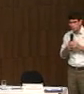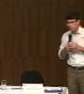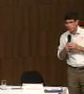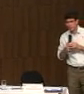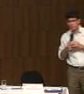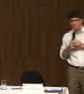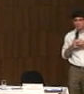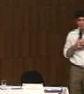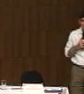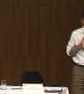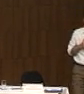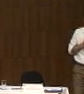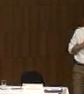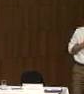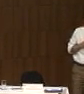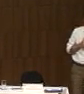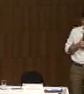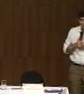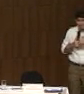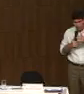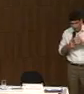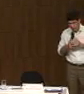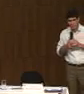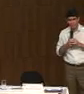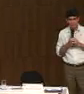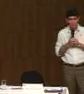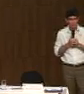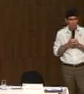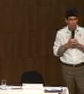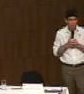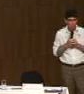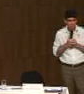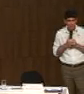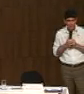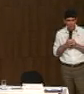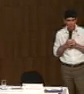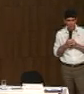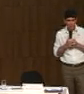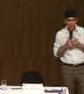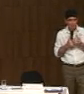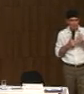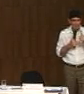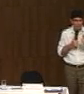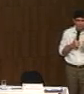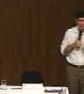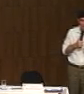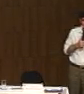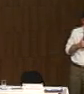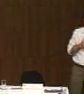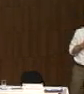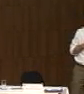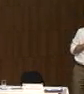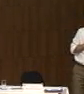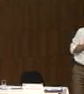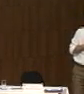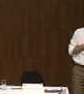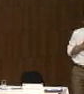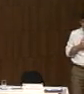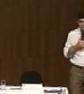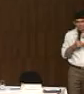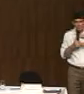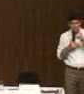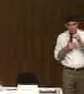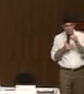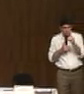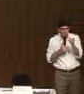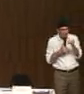temos investido na capacitação e na qualificação do pessoal da DRGP. O pessoal da DRGP está